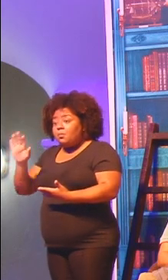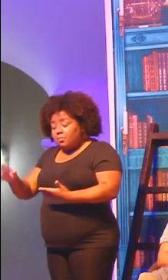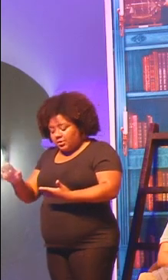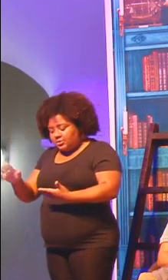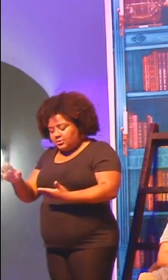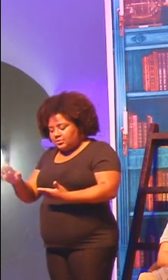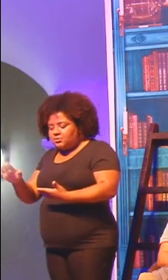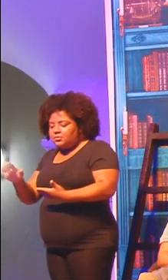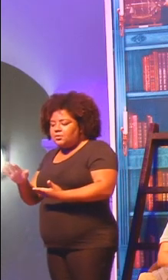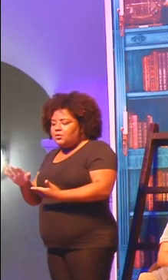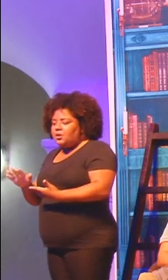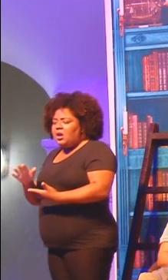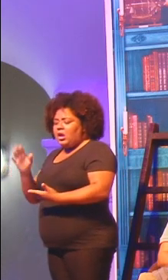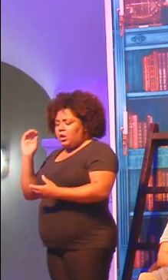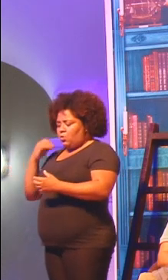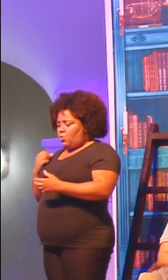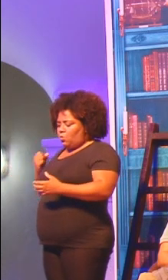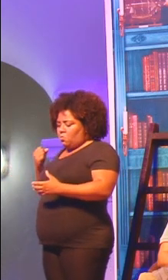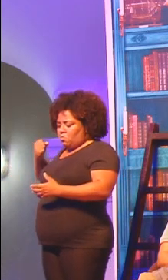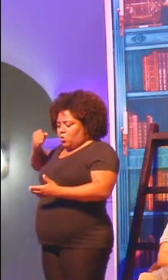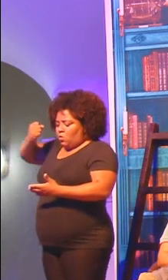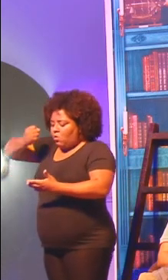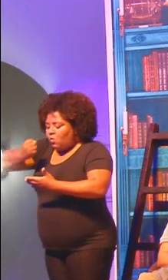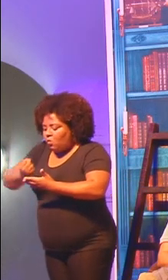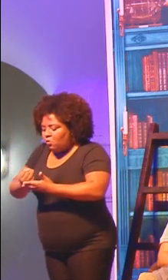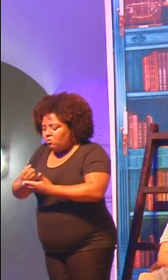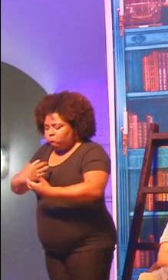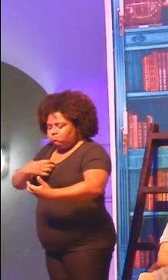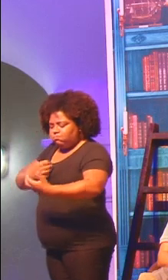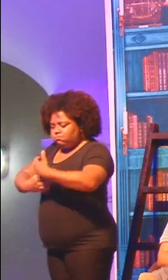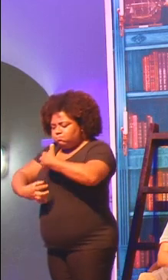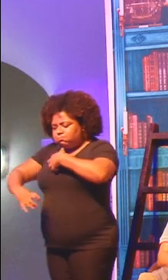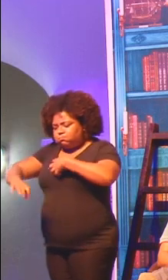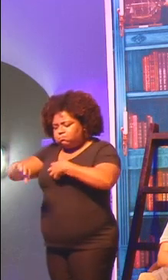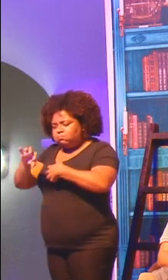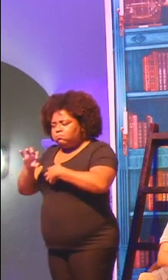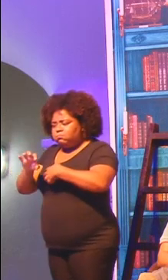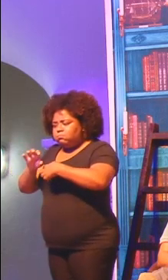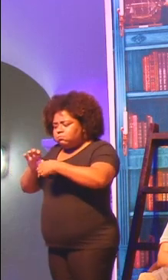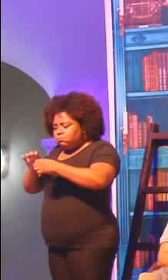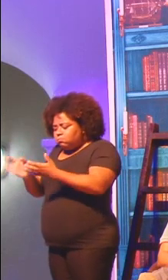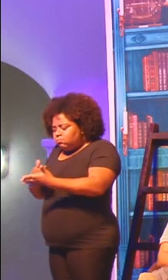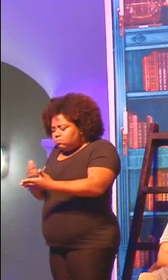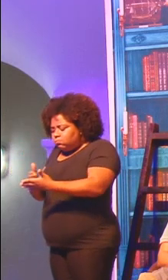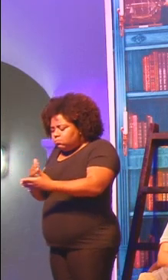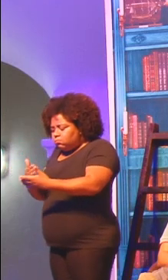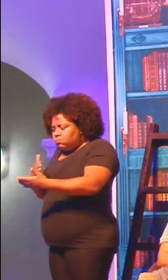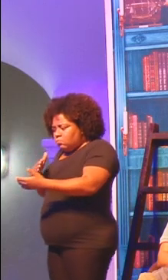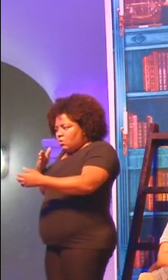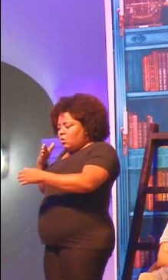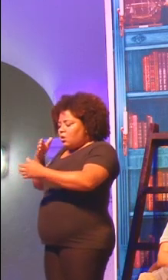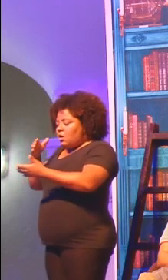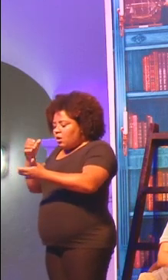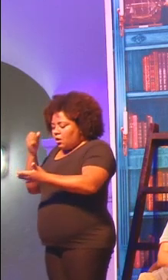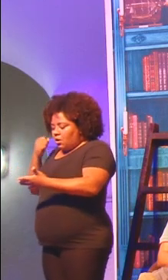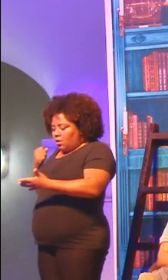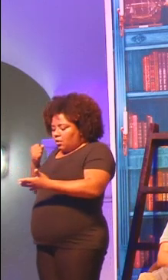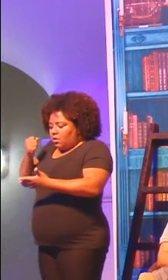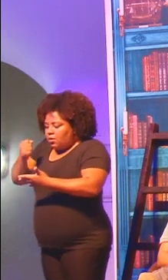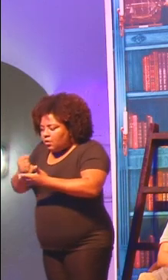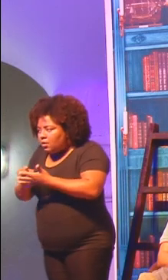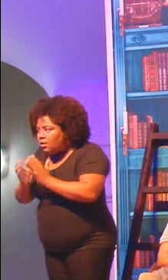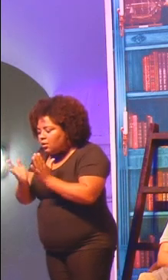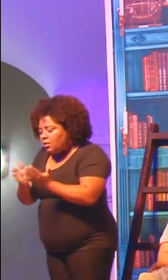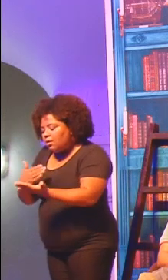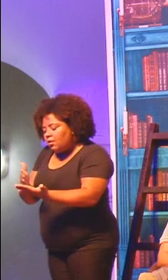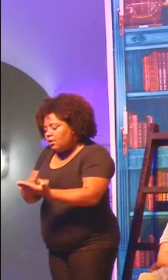essa possibilidade de me colocar no lugar do outro, né? De me transferir para o lugar do outro, e o que a literatura faz de